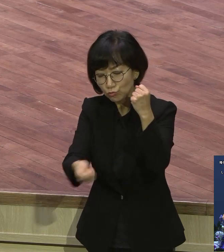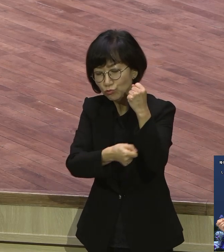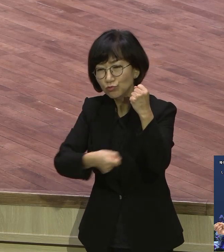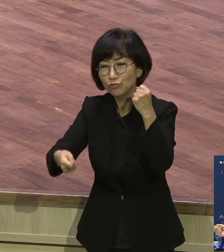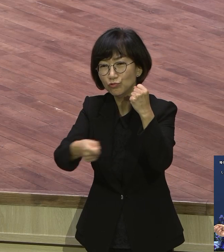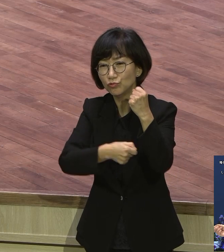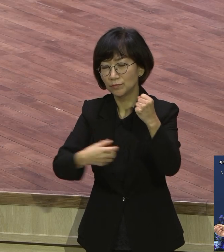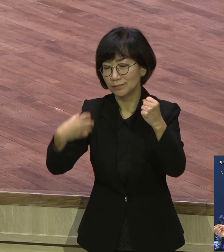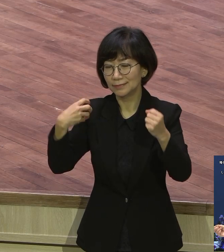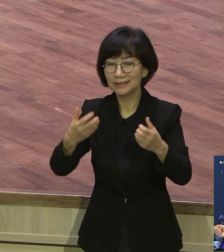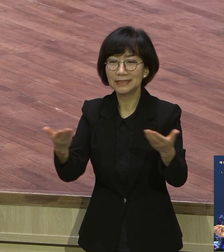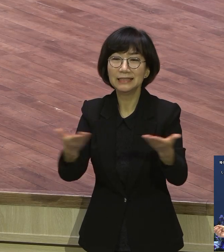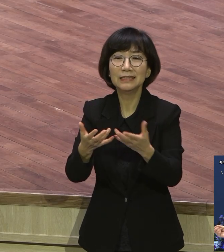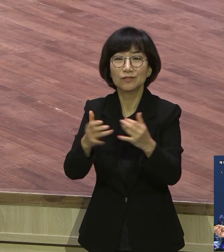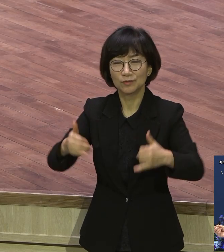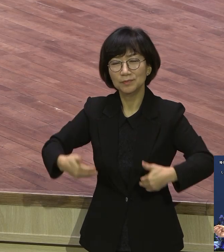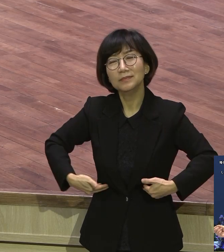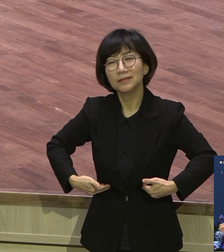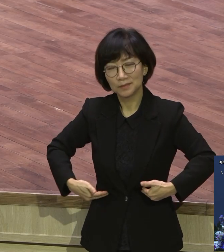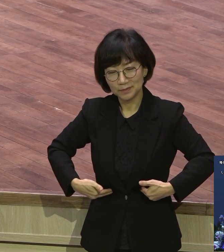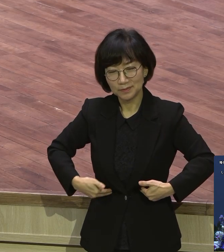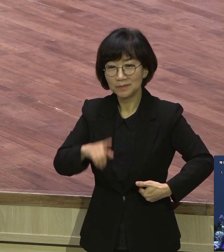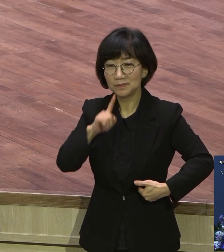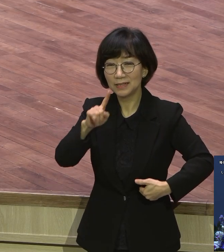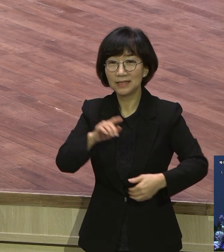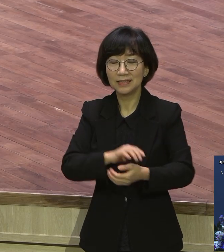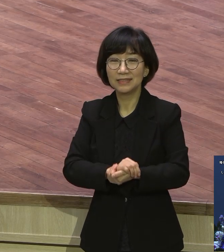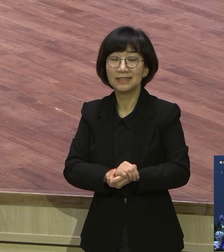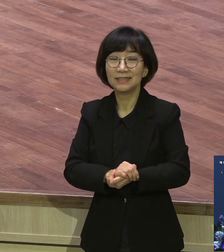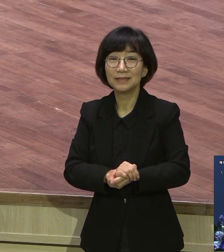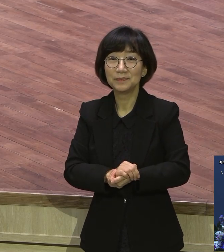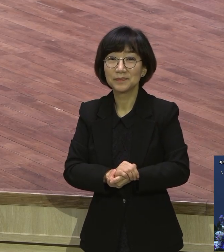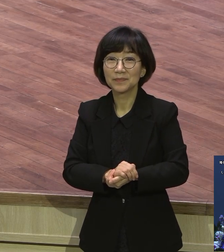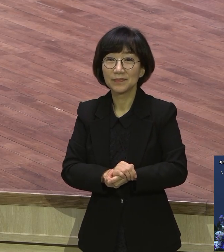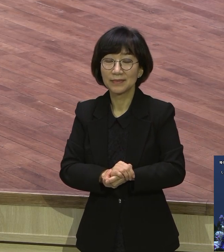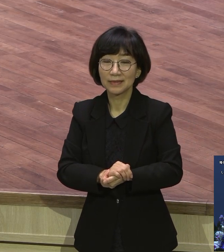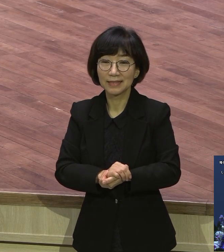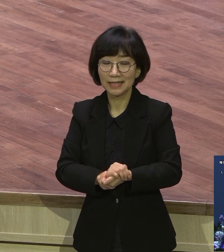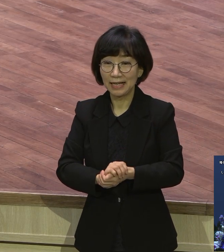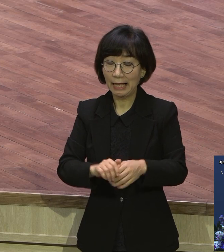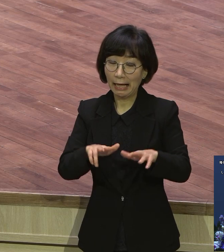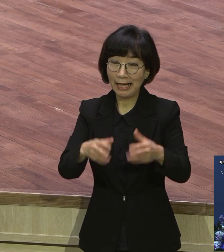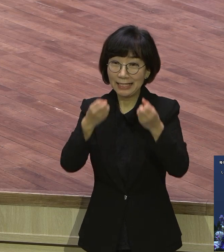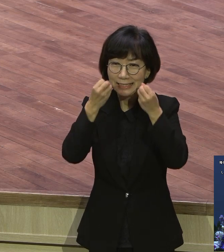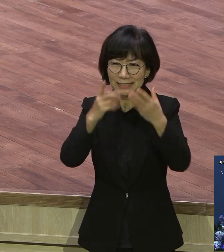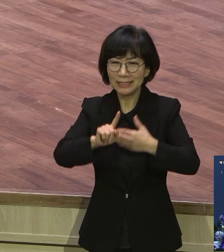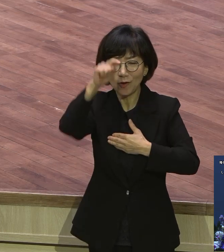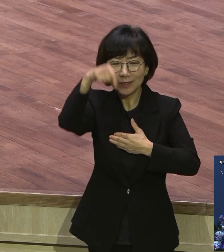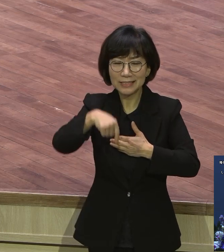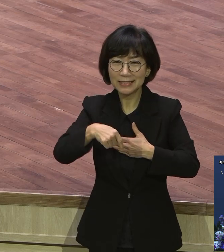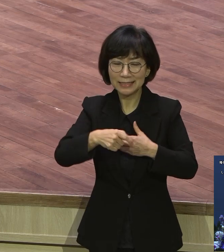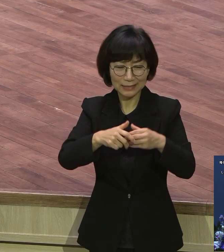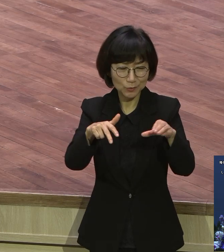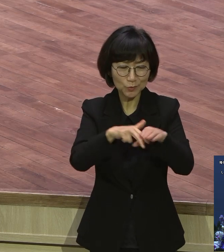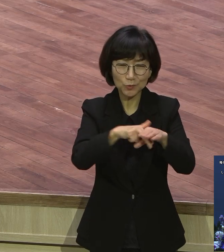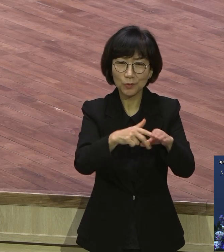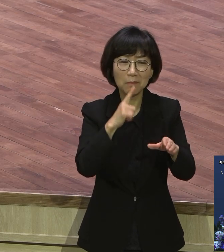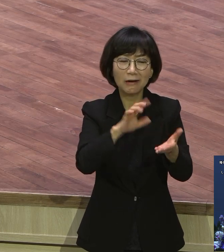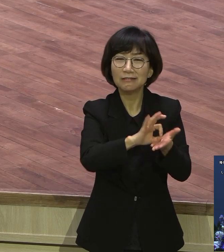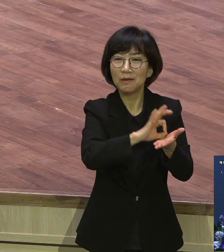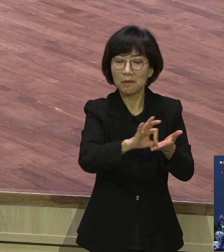중요성을 말씀하셨습니다 추수할 일꾼 추수할 일꾼 신천지가 추수할 일꾼이라는 말이에요 그 말 아니에요